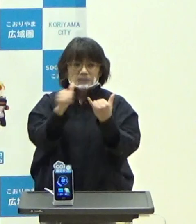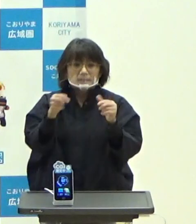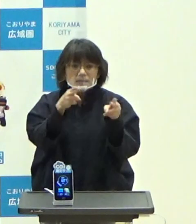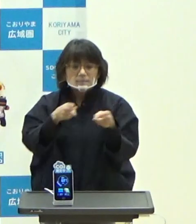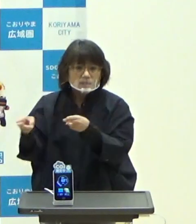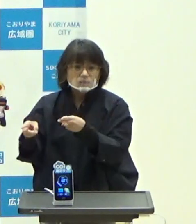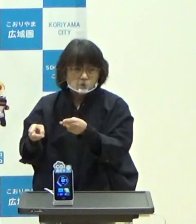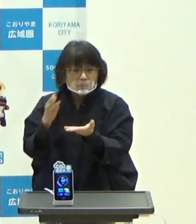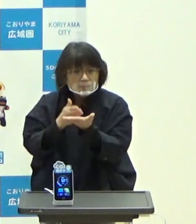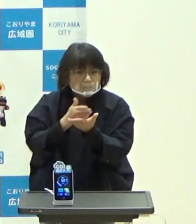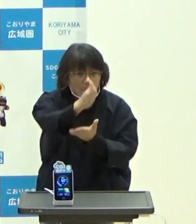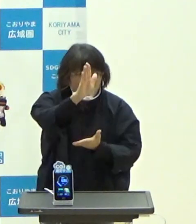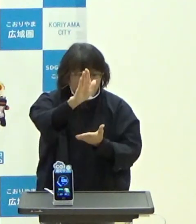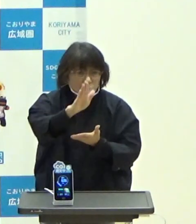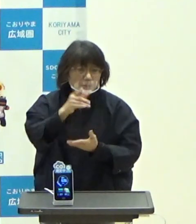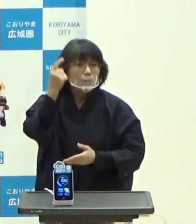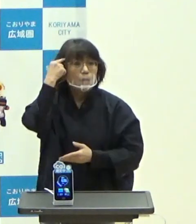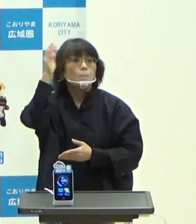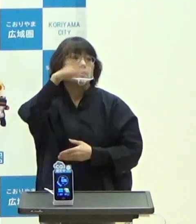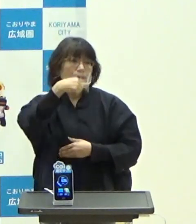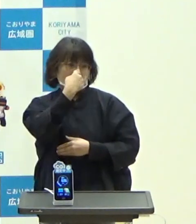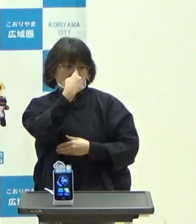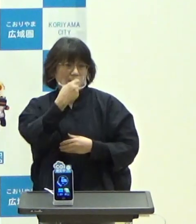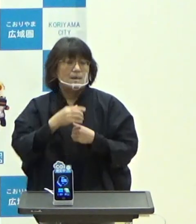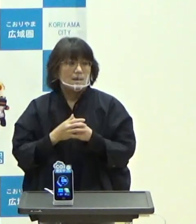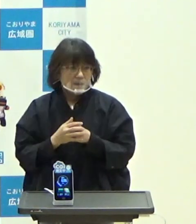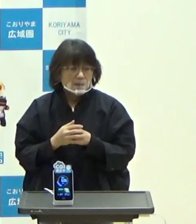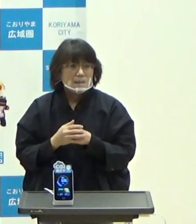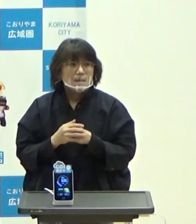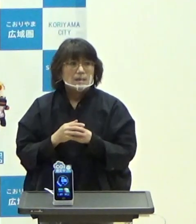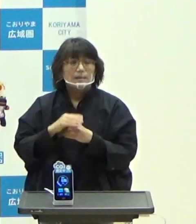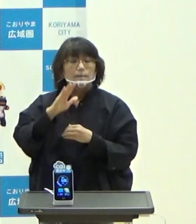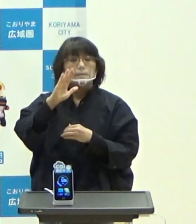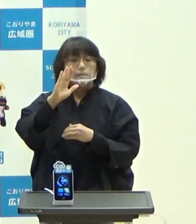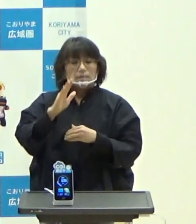現在直営ということで、ただあの体育館にしても、